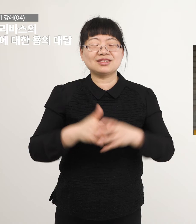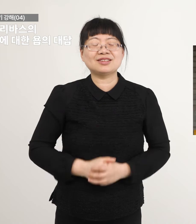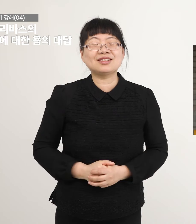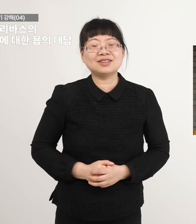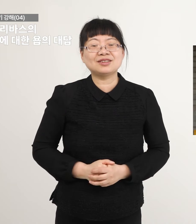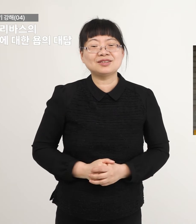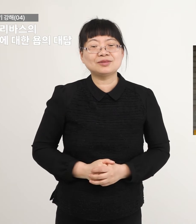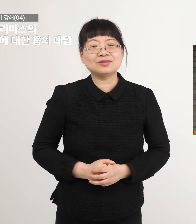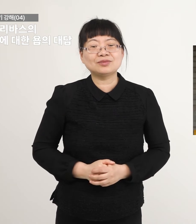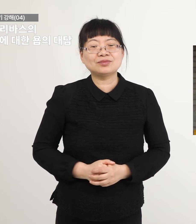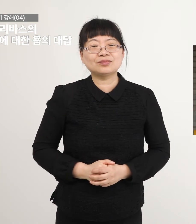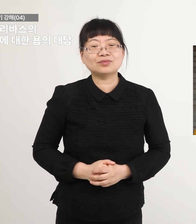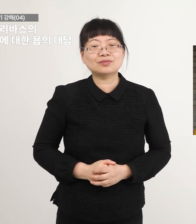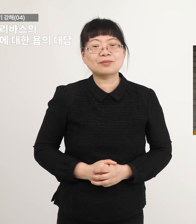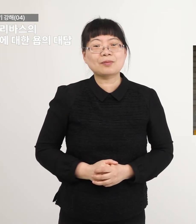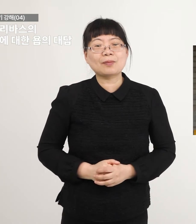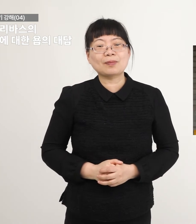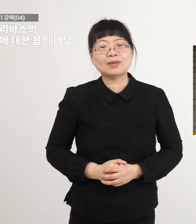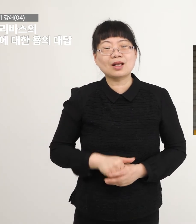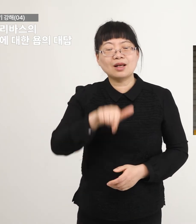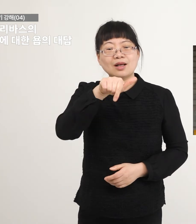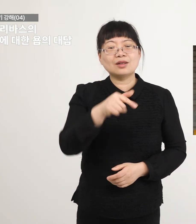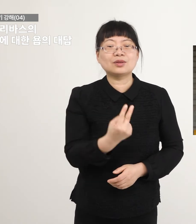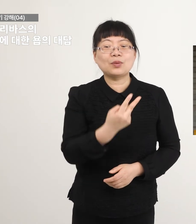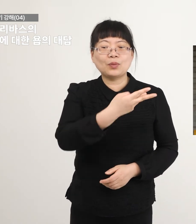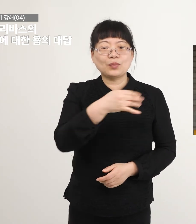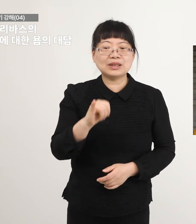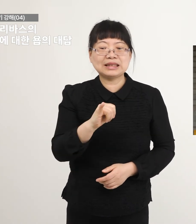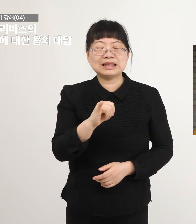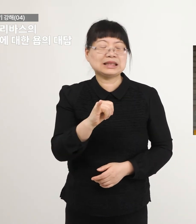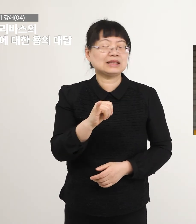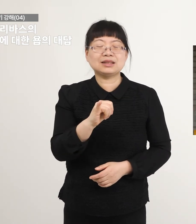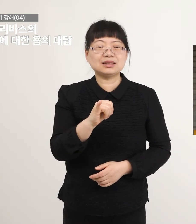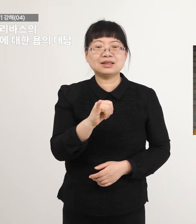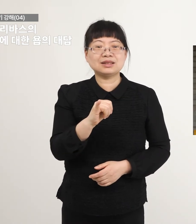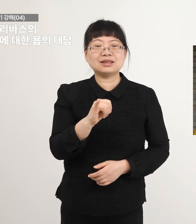그게 꼭 교리적인 접근이 아니어도 좋아요.